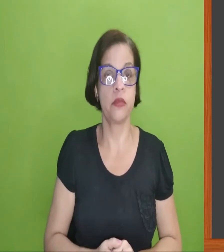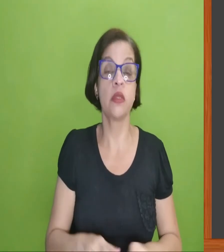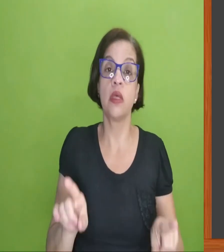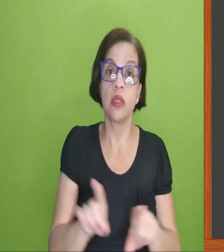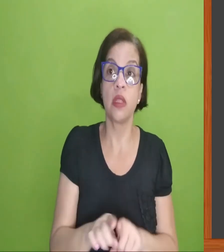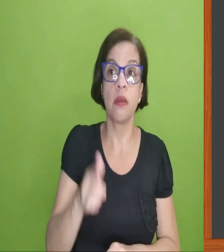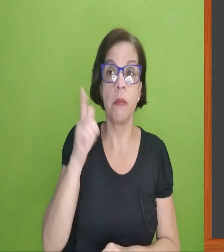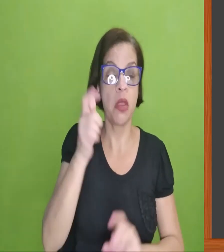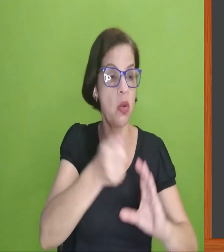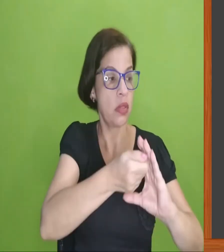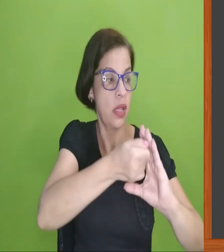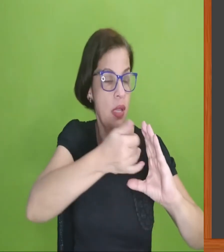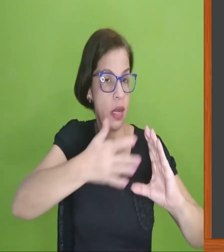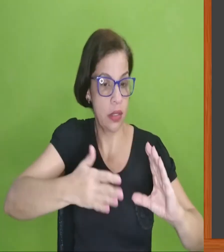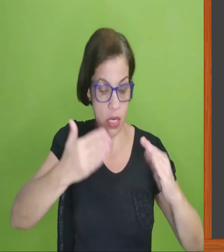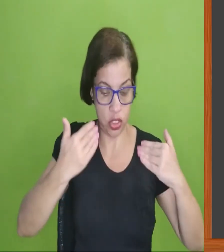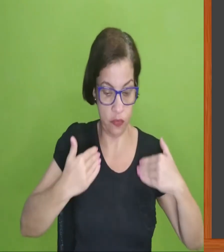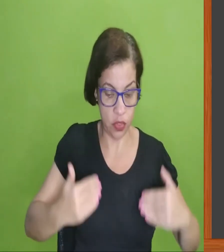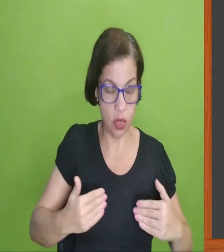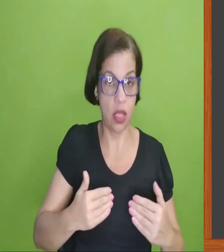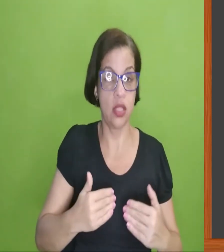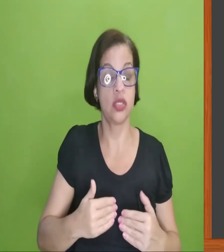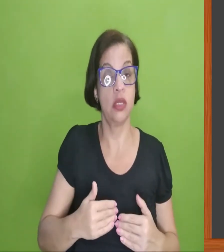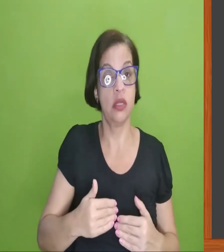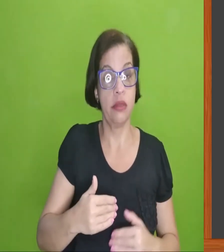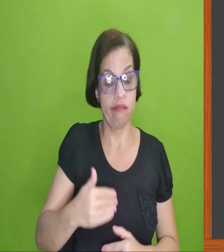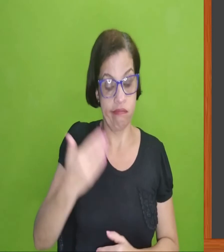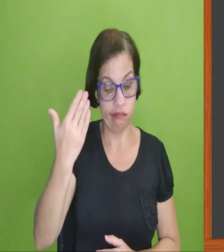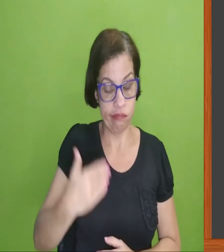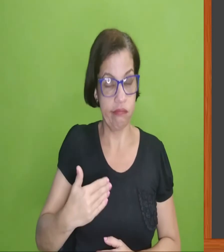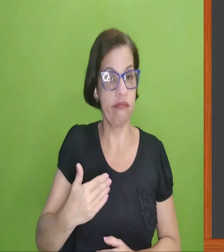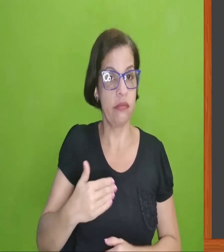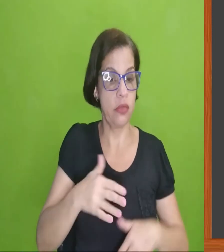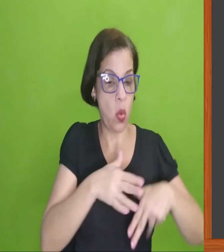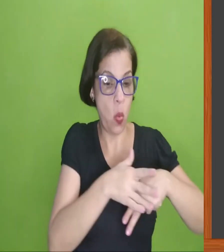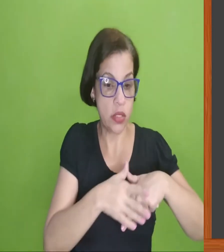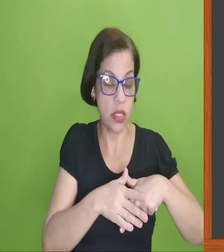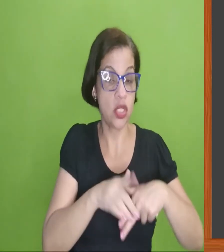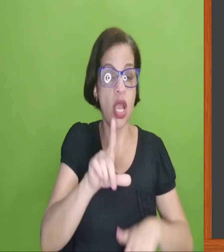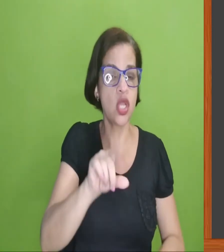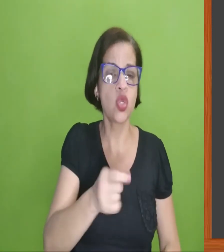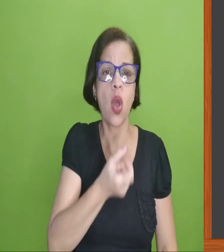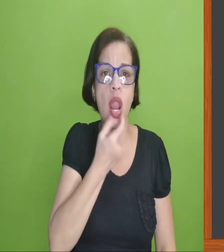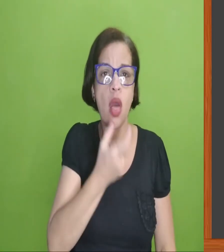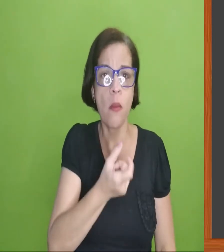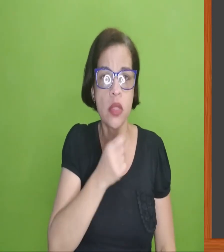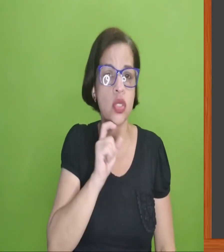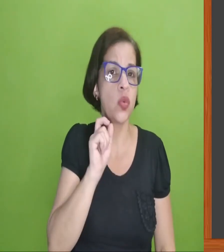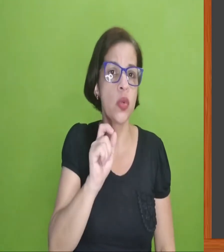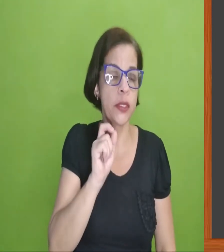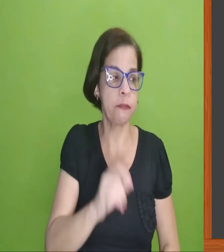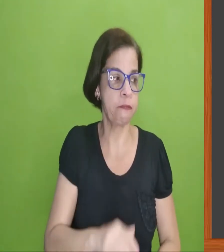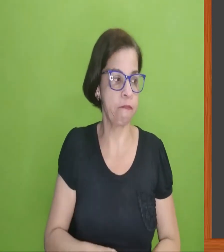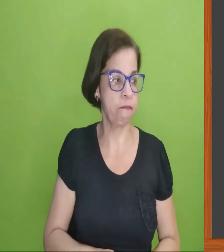Além de outras características fisiológicas e clínicas do paciente, a escolha do hipolipemiante deve